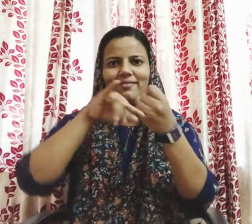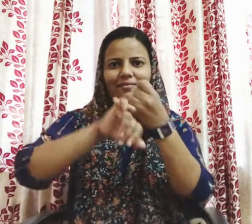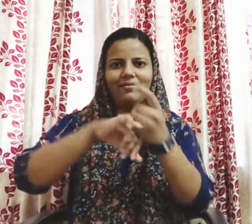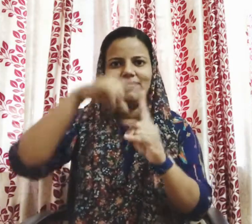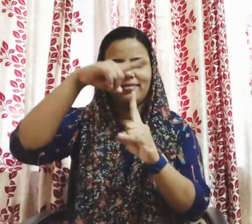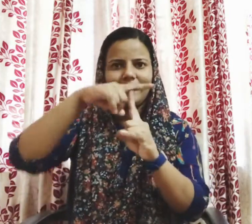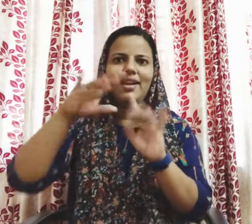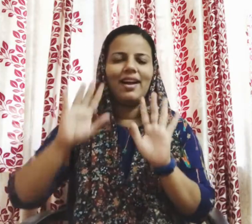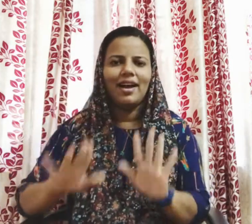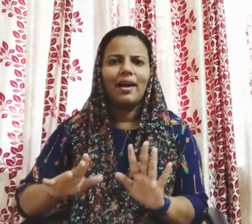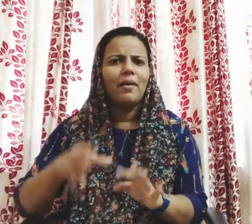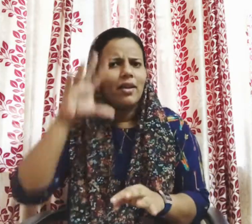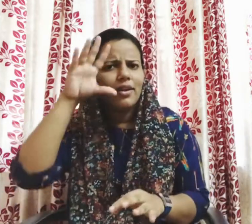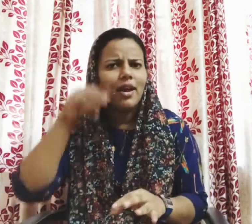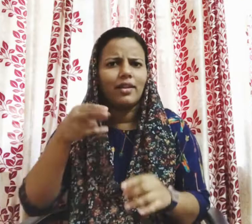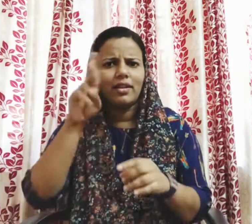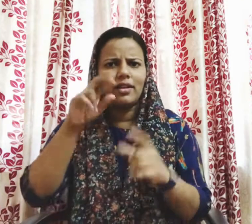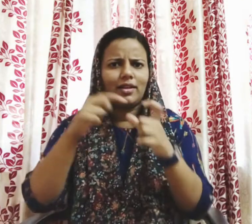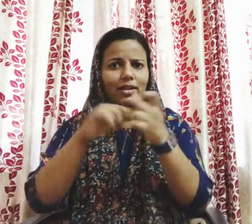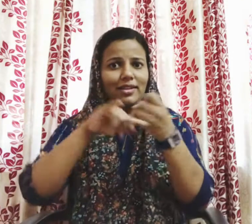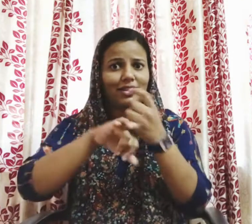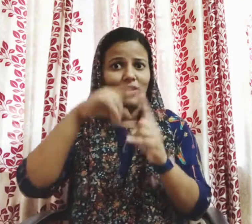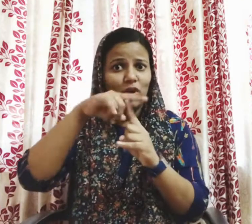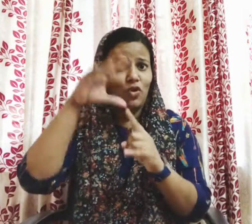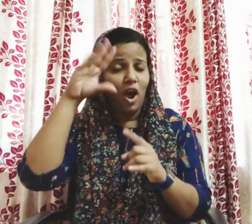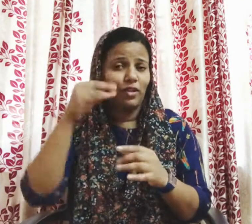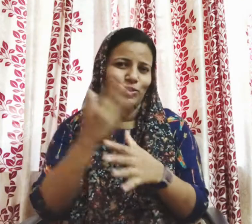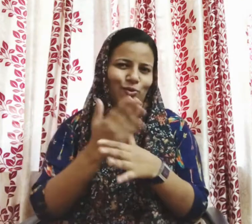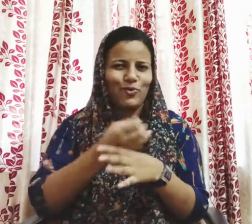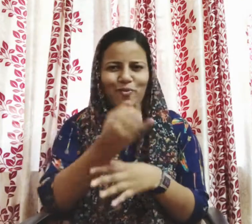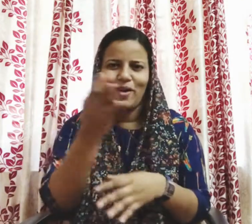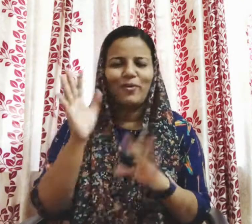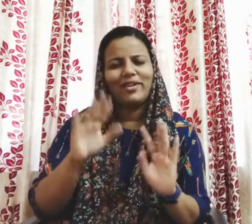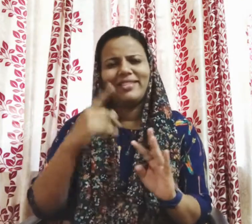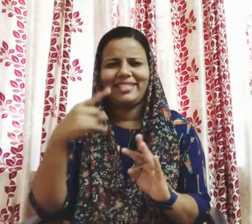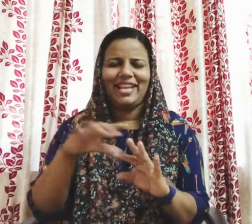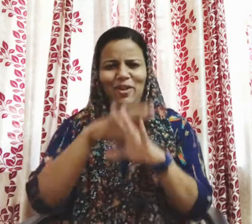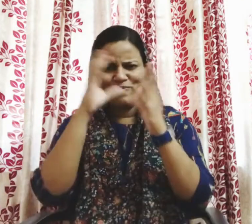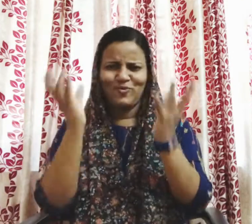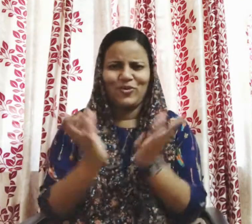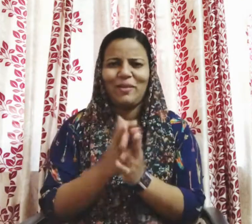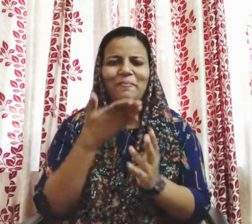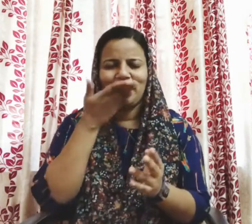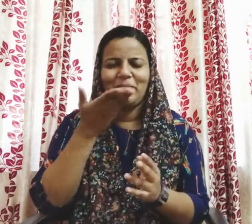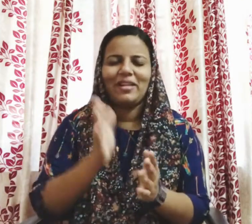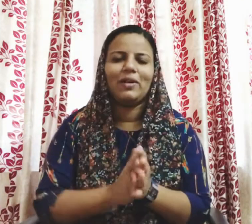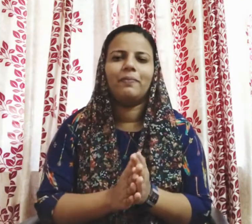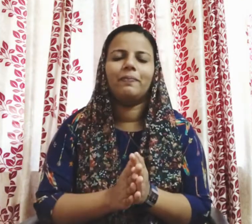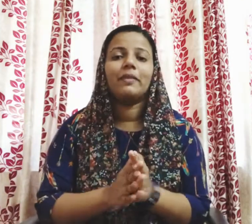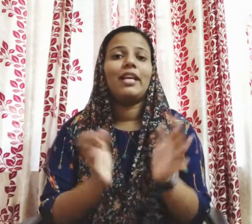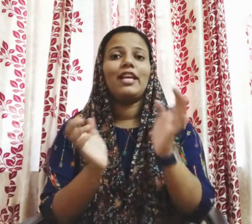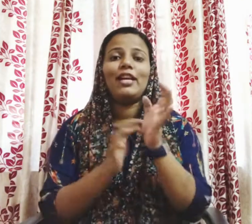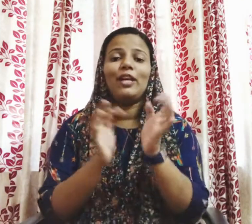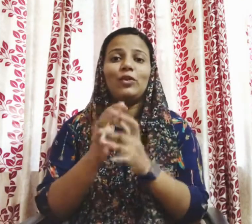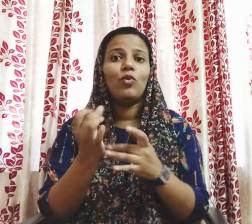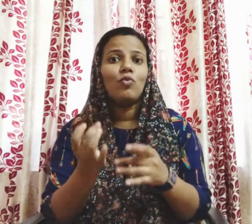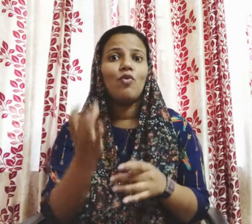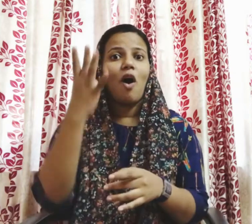അപ്പം ഈ രാത്രി റെസ്റ്റ് എടുക്കുന്നു എന്ന് പറയുമ്പോൾ നൈറ്റ് ഡ്യൂട്ടി ഉള്ളവരുടെ കാര്യമല്ല ഞാൻ ഉദ്ദേശിച്ചത്, ജനറലായിട്ട് പറയുകയാണ്. അതായത് കർത്താവ്